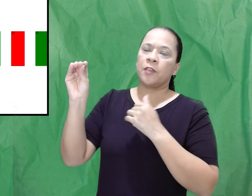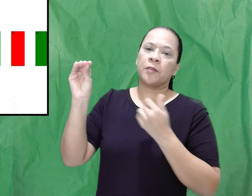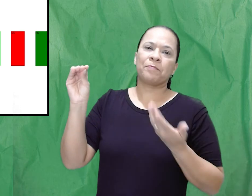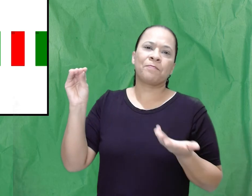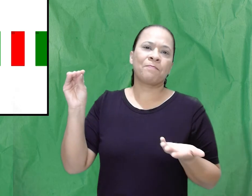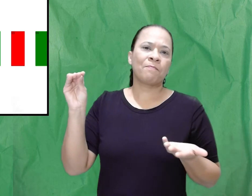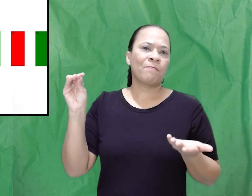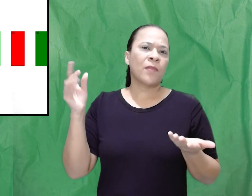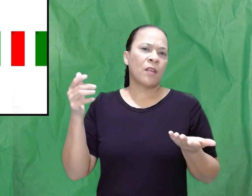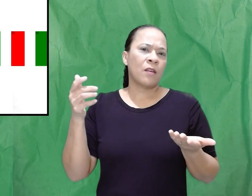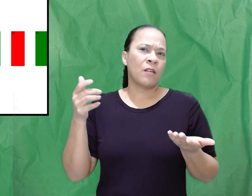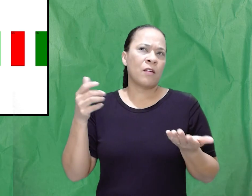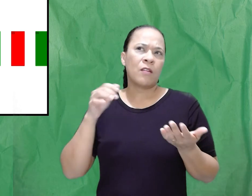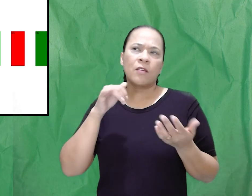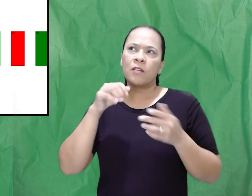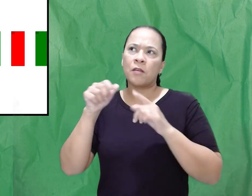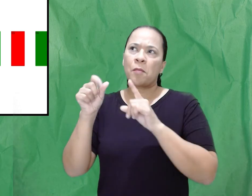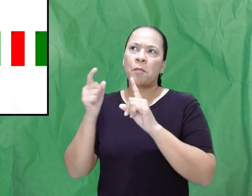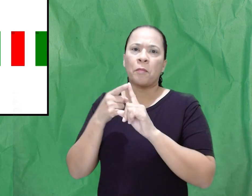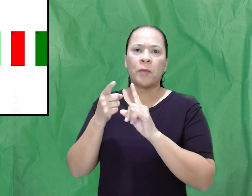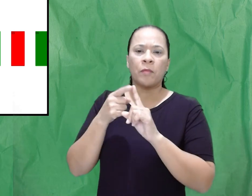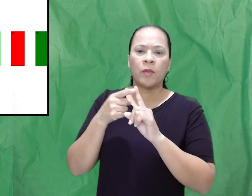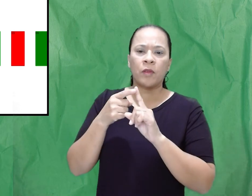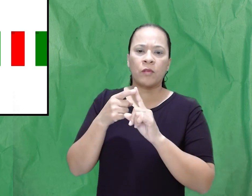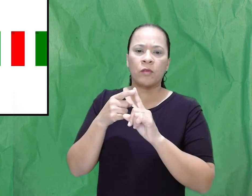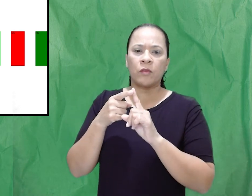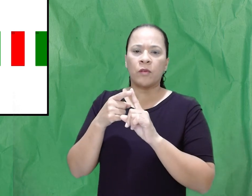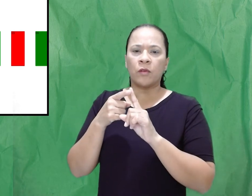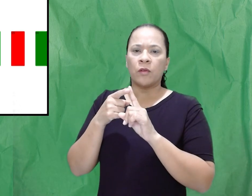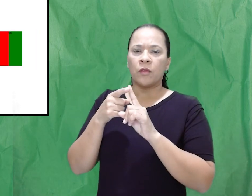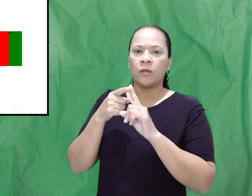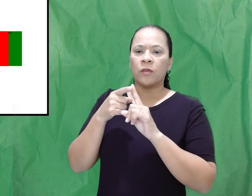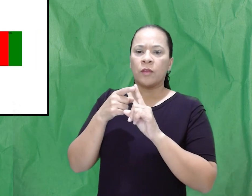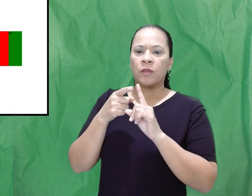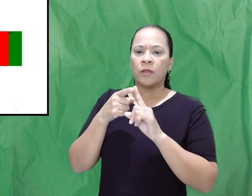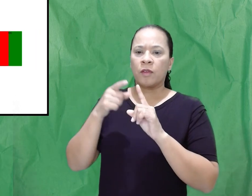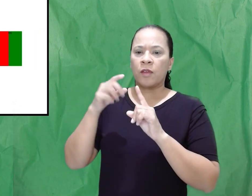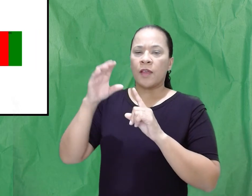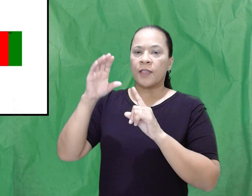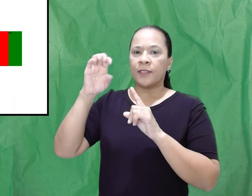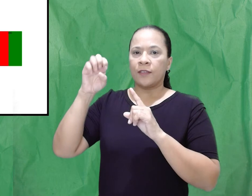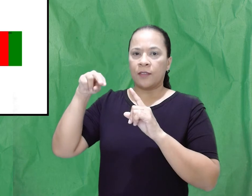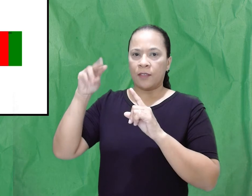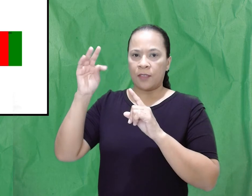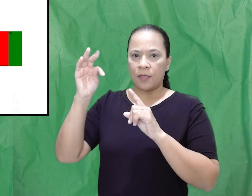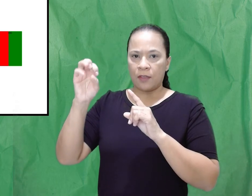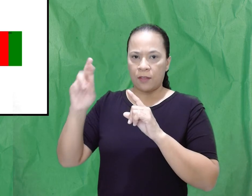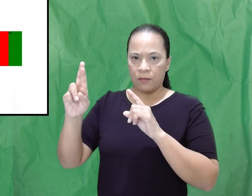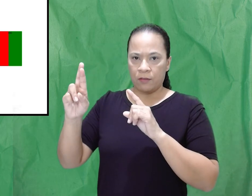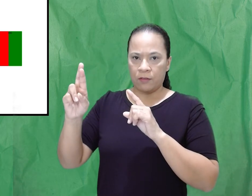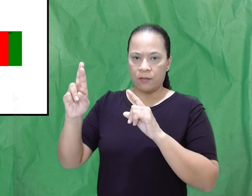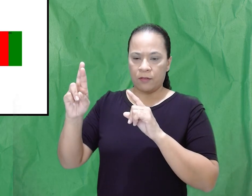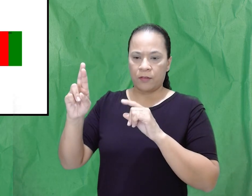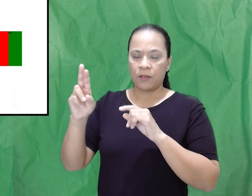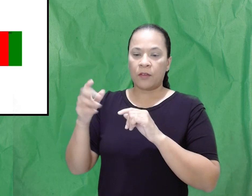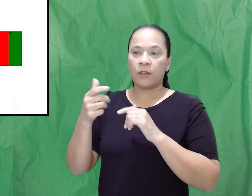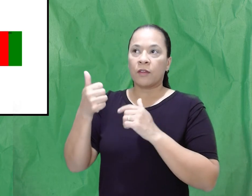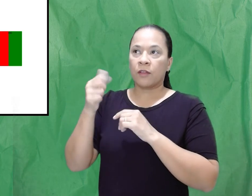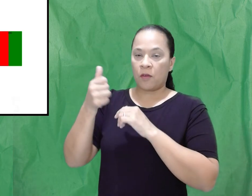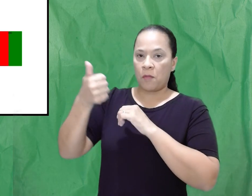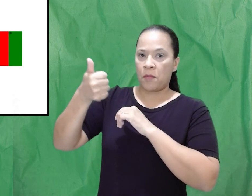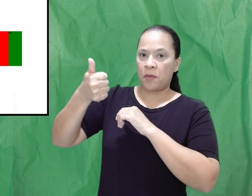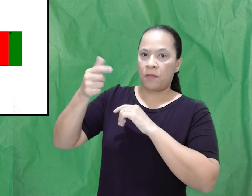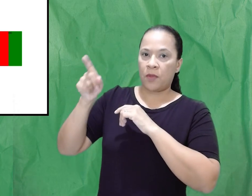colocar aqui primeiro center, por exemplo, para ficar mais simples. Coloquei center. Então, esse primeiro aqui é relacionado ao